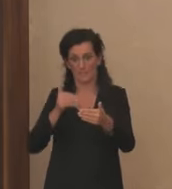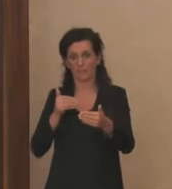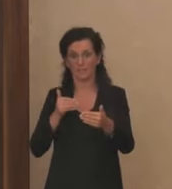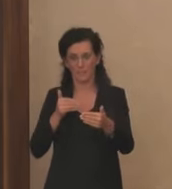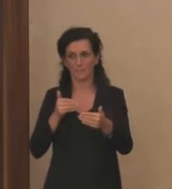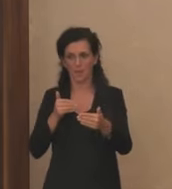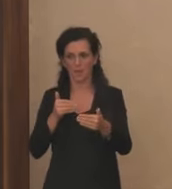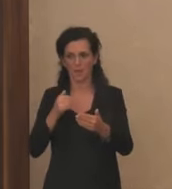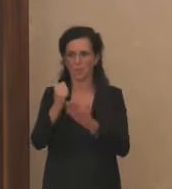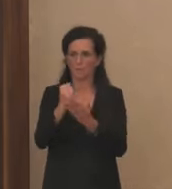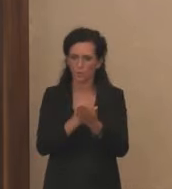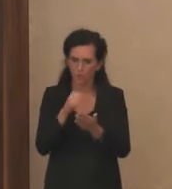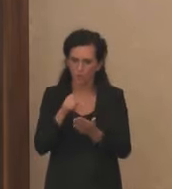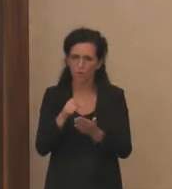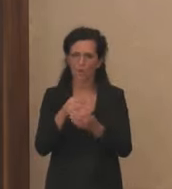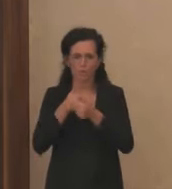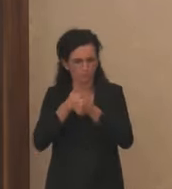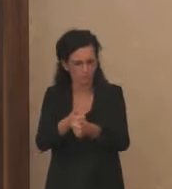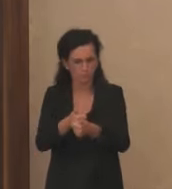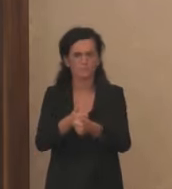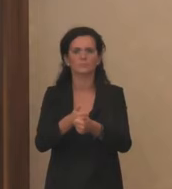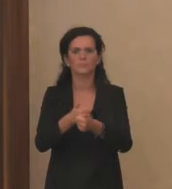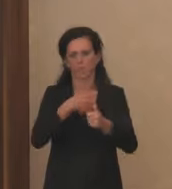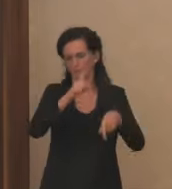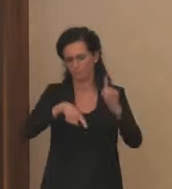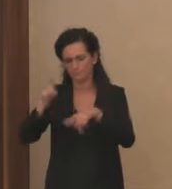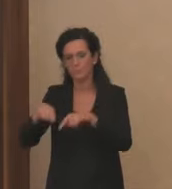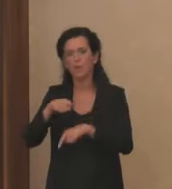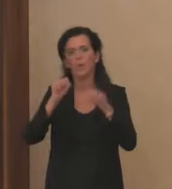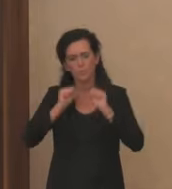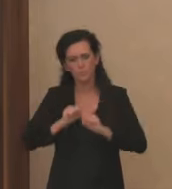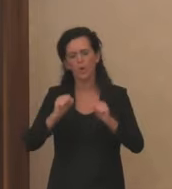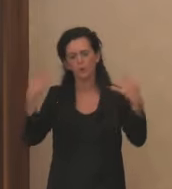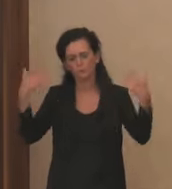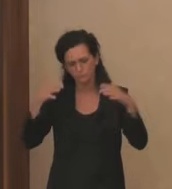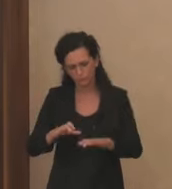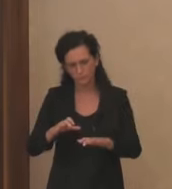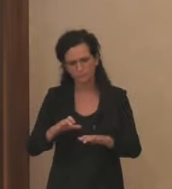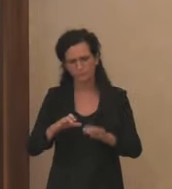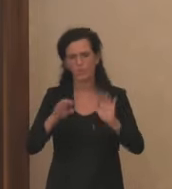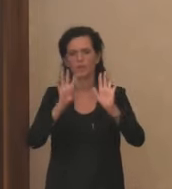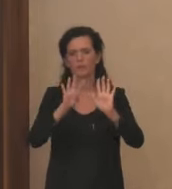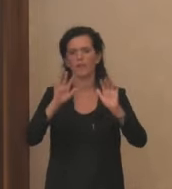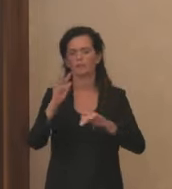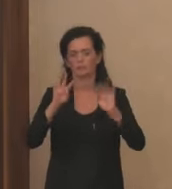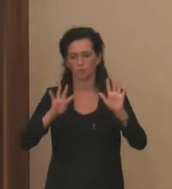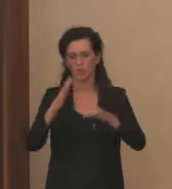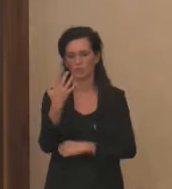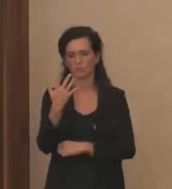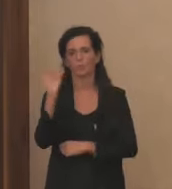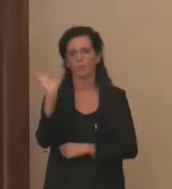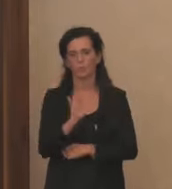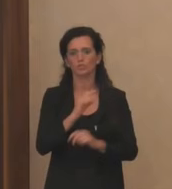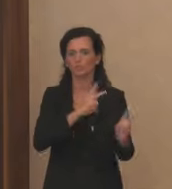precocemente, col protocollo IDEA o alcune varianti, si possono ridurre più del 95% dei